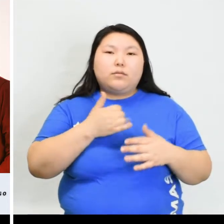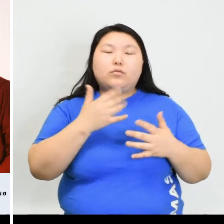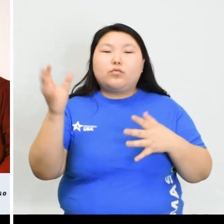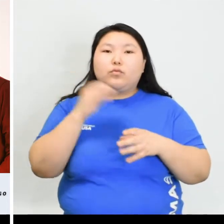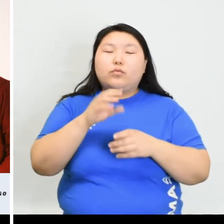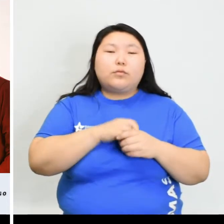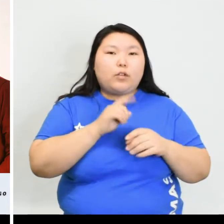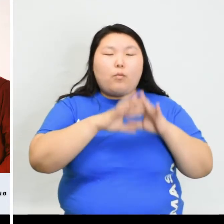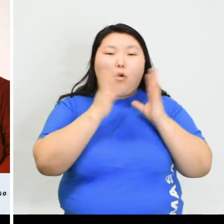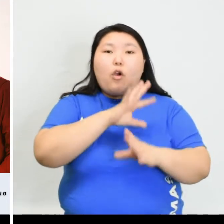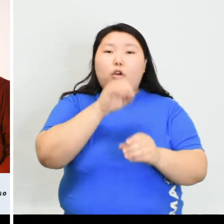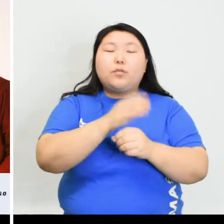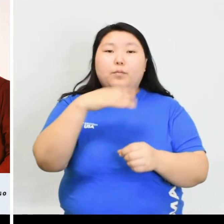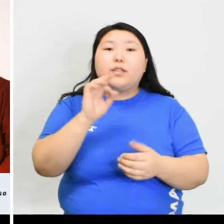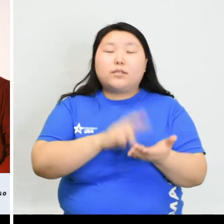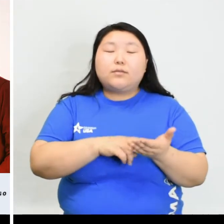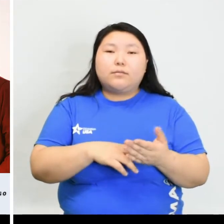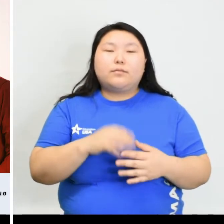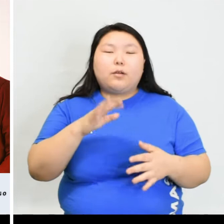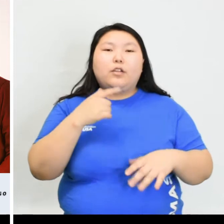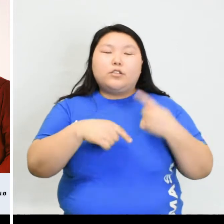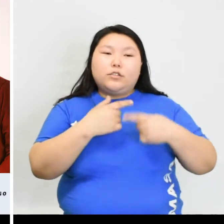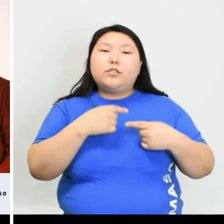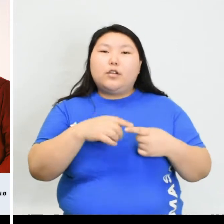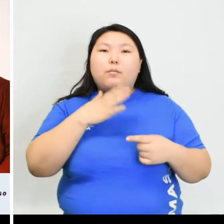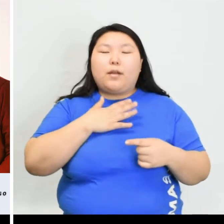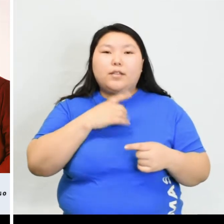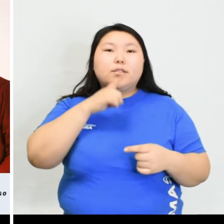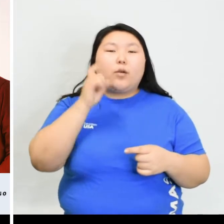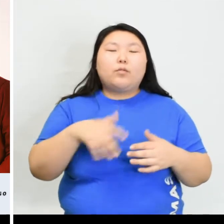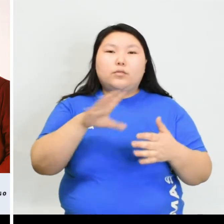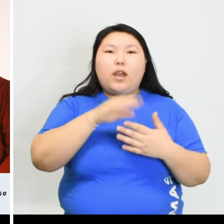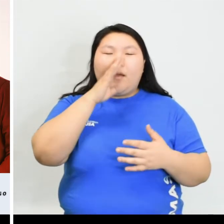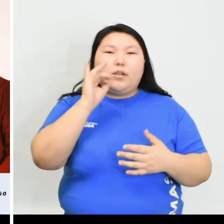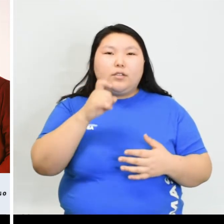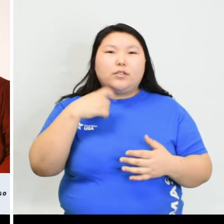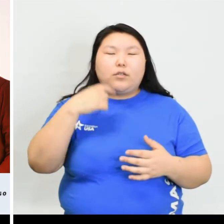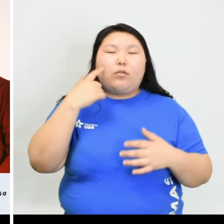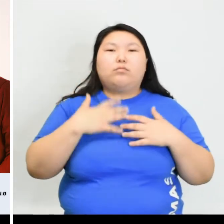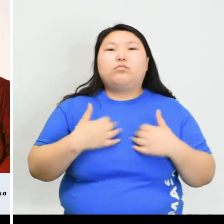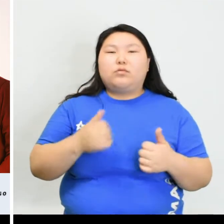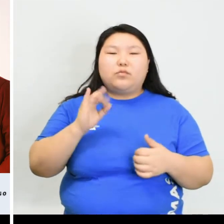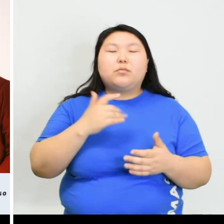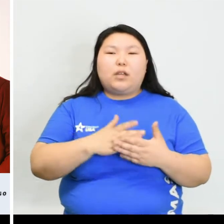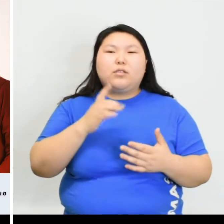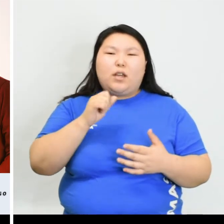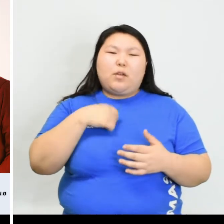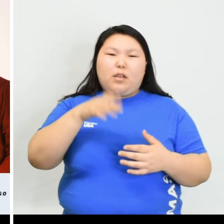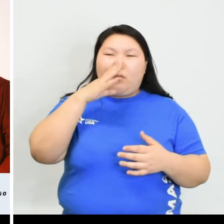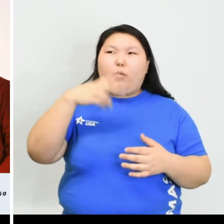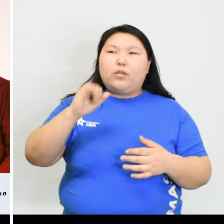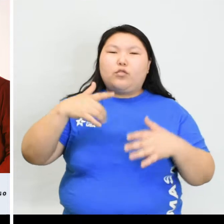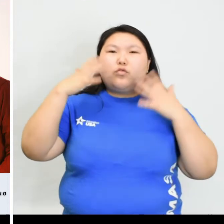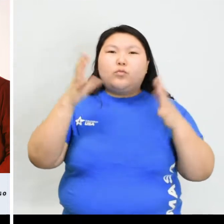гэсэн тэр юм шиг бүгд төр орсон байдаг байхгүй ер нь бол тэгээд тэрэн дээр нь манай залуучдаа амар их доктортой юм шиг байна. За би энэ мундаг